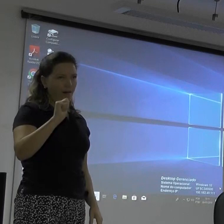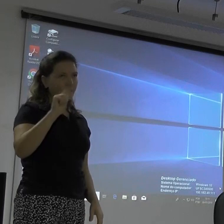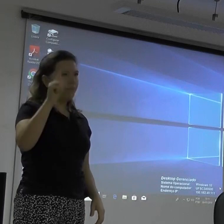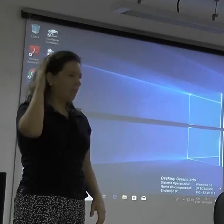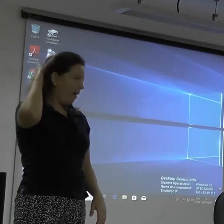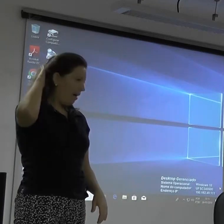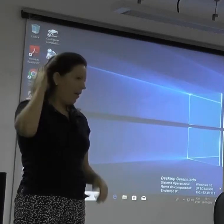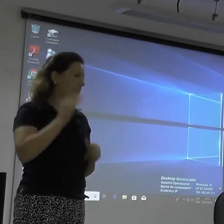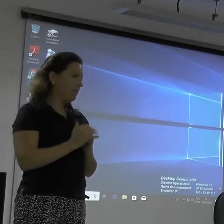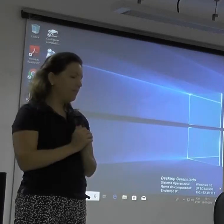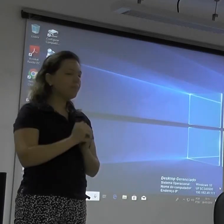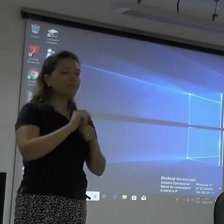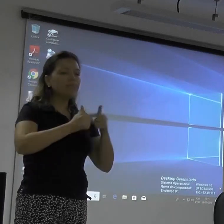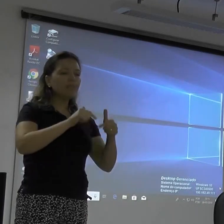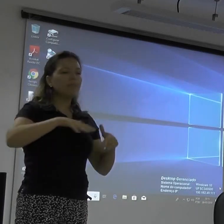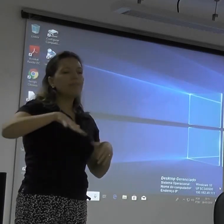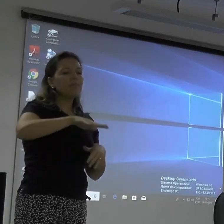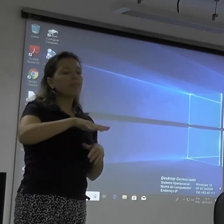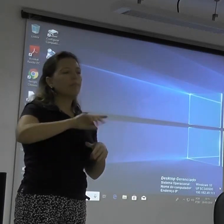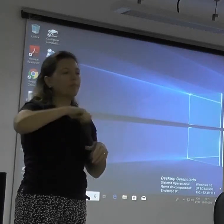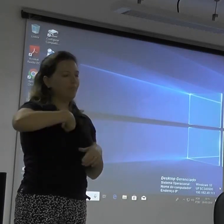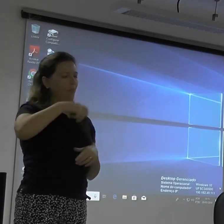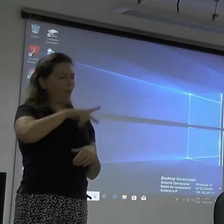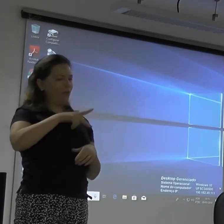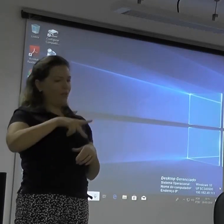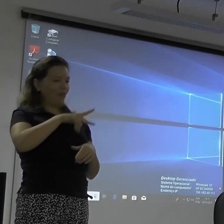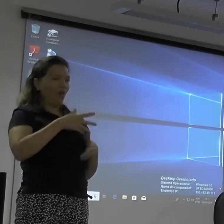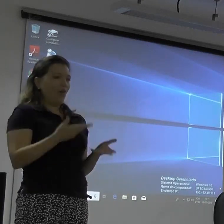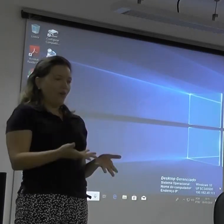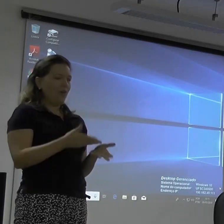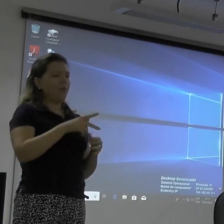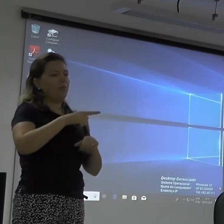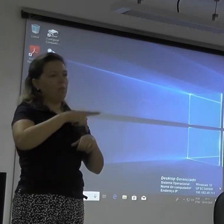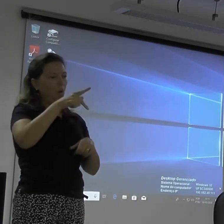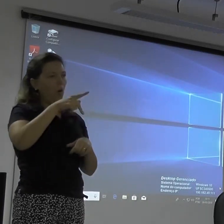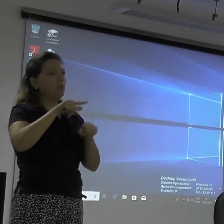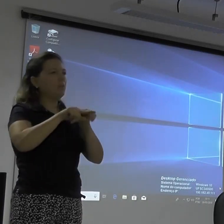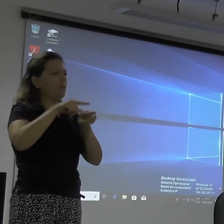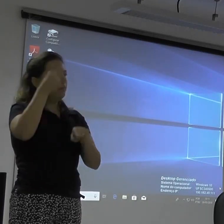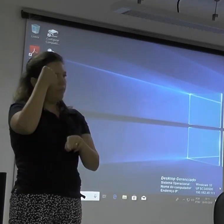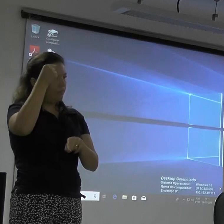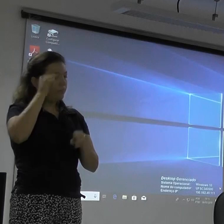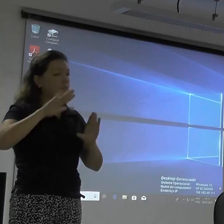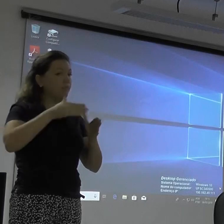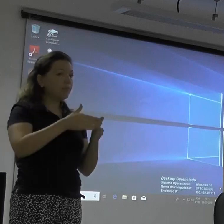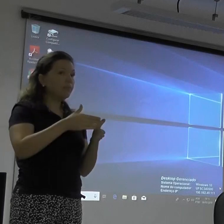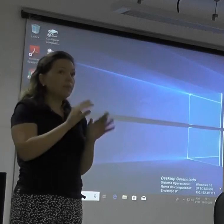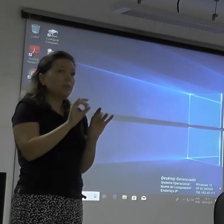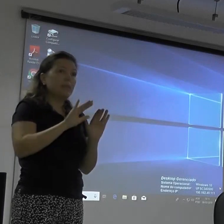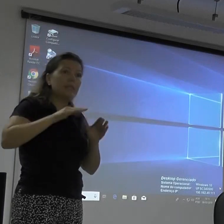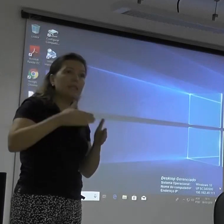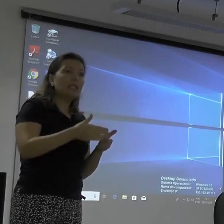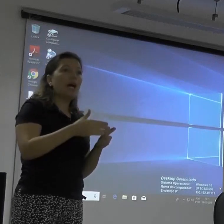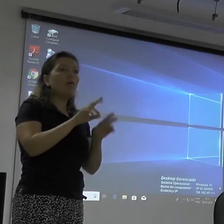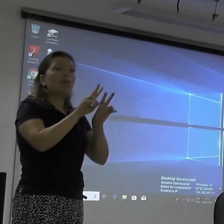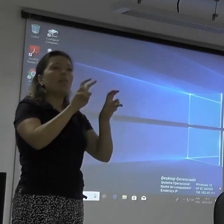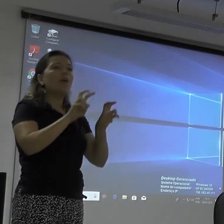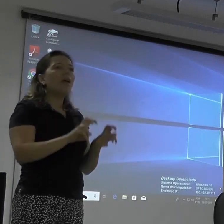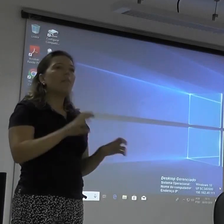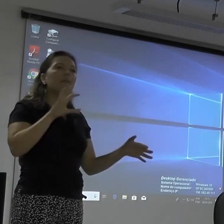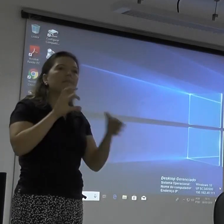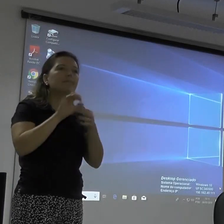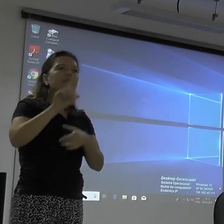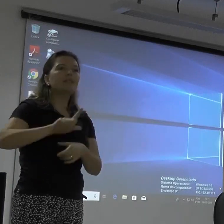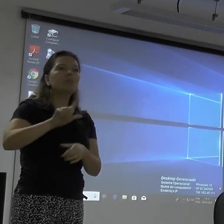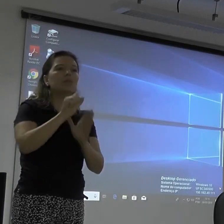com atividade docente na graduação e na pós-graduação, atuando especialmente em temáticas referentes à